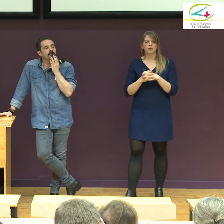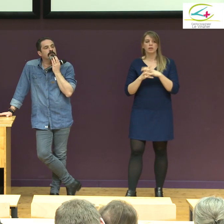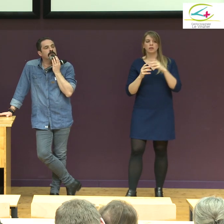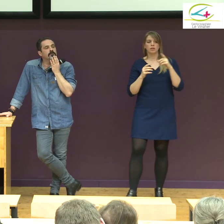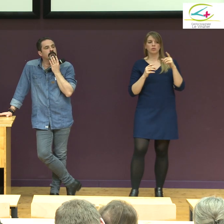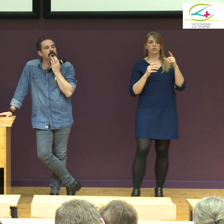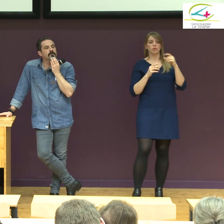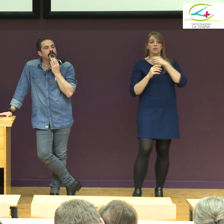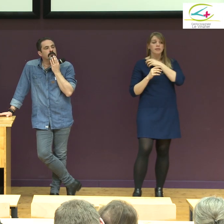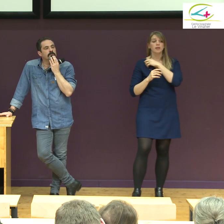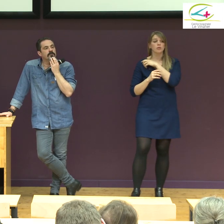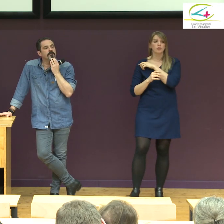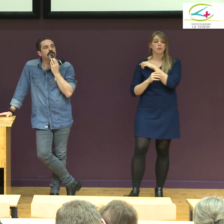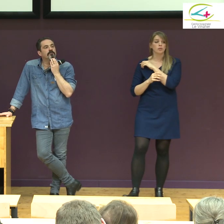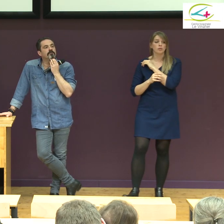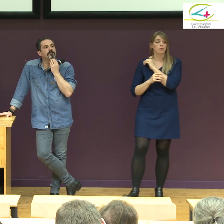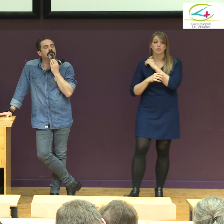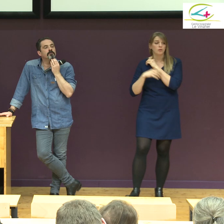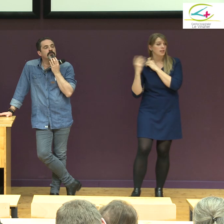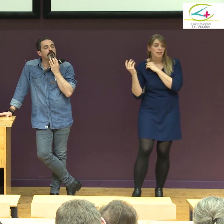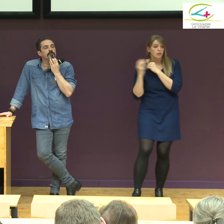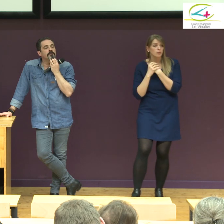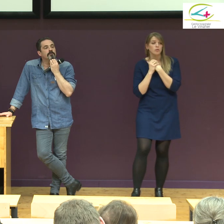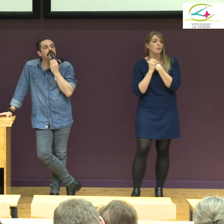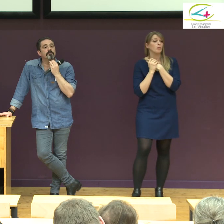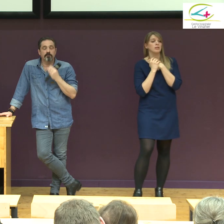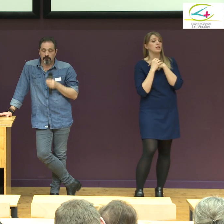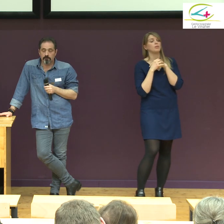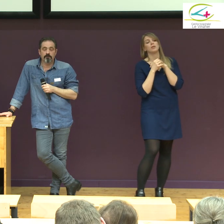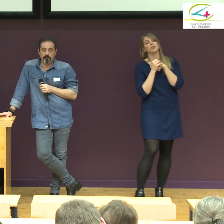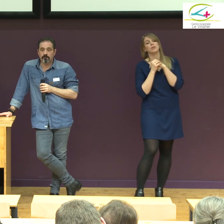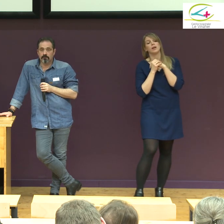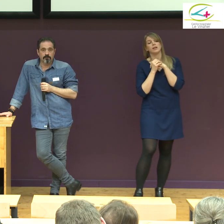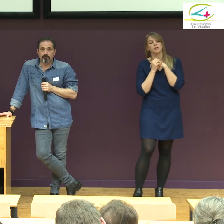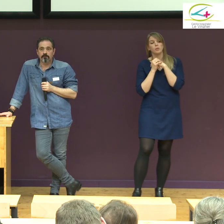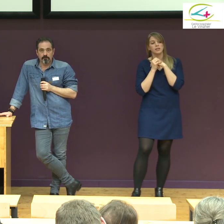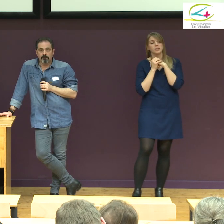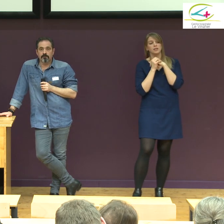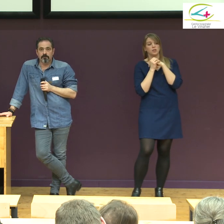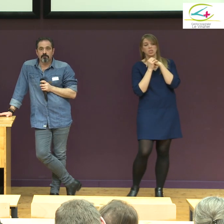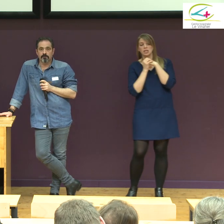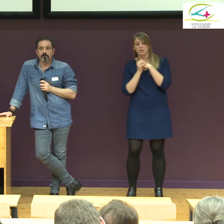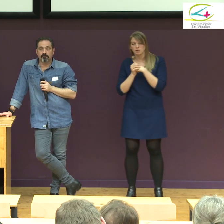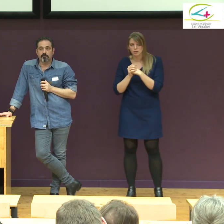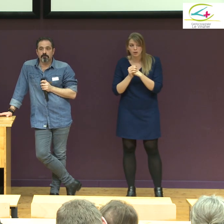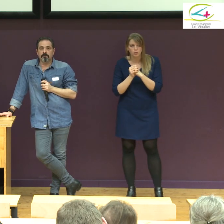Vous avez pris d'autres contraintes, il y a une file d'attente pas possible, un accès au panier très